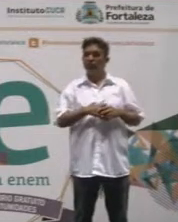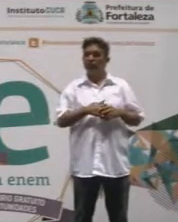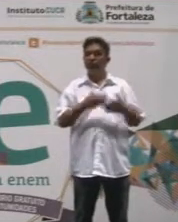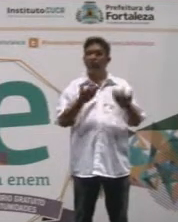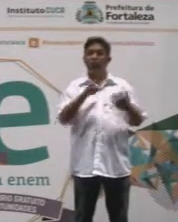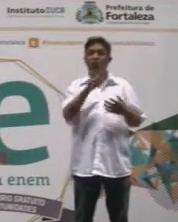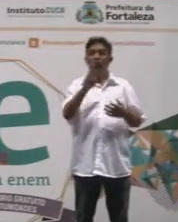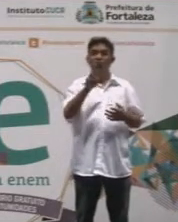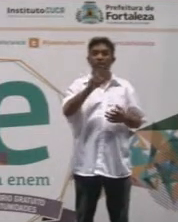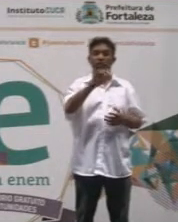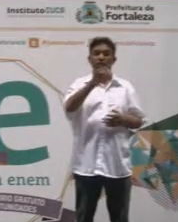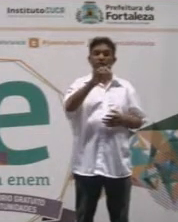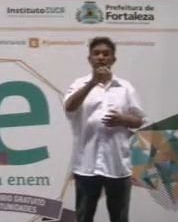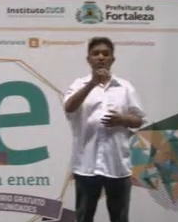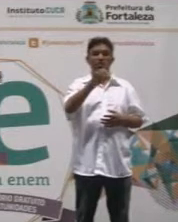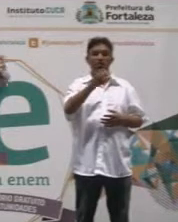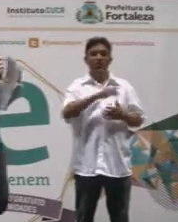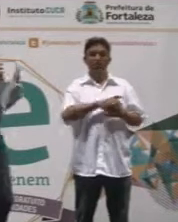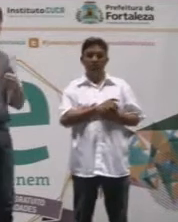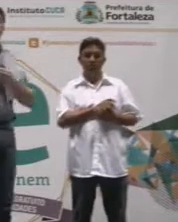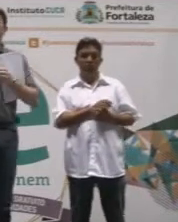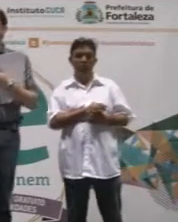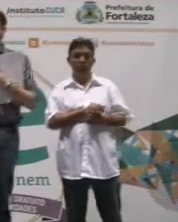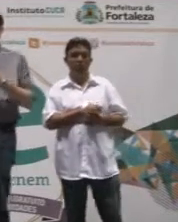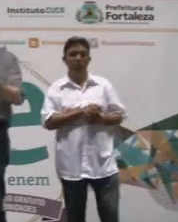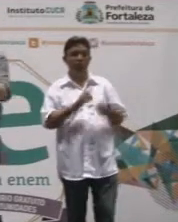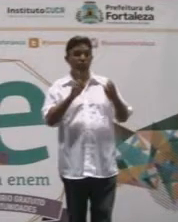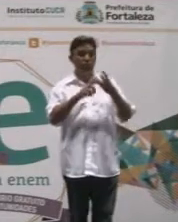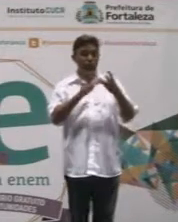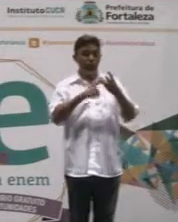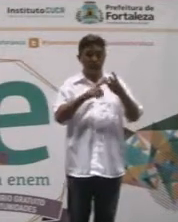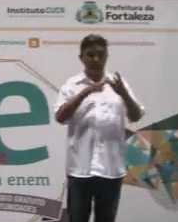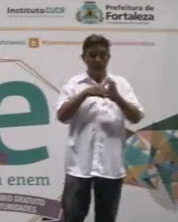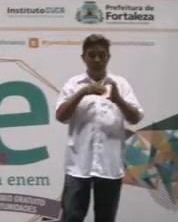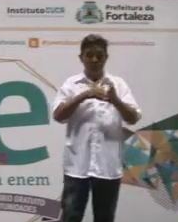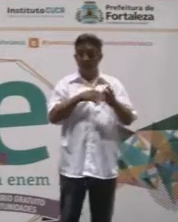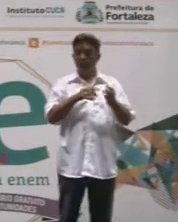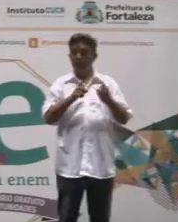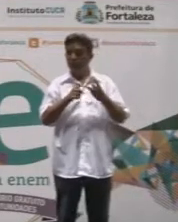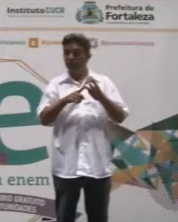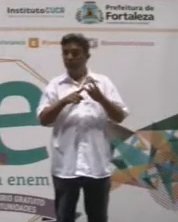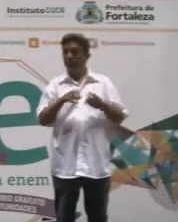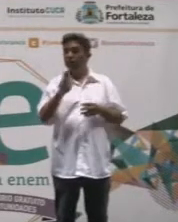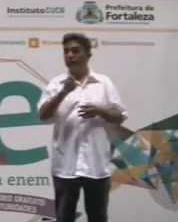seleção é chamada de quê? Disruptiva. E o último tipo, que é o da questão,